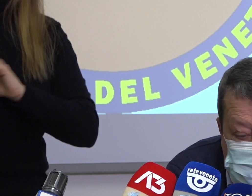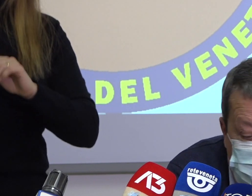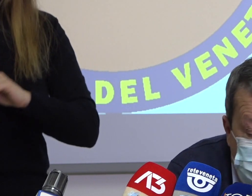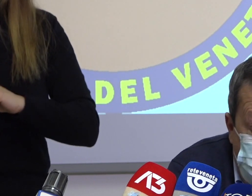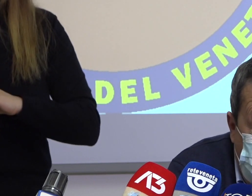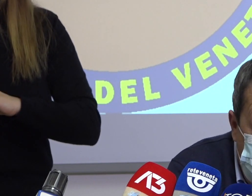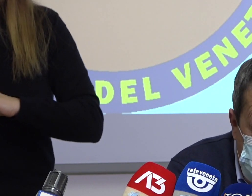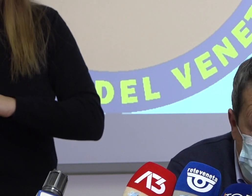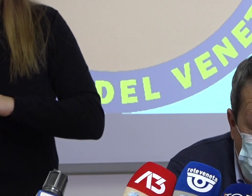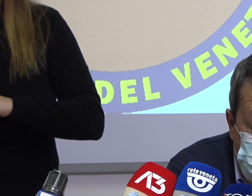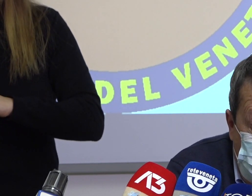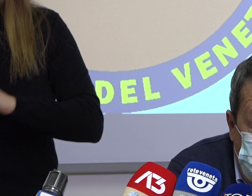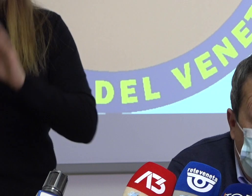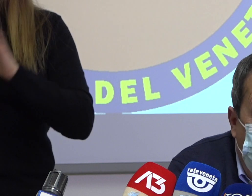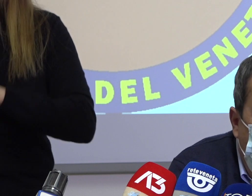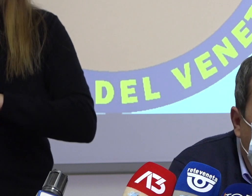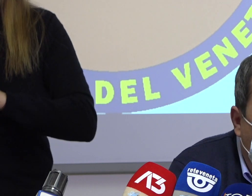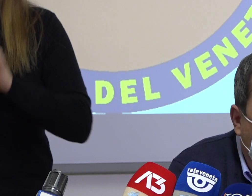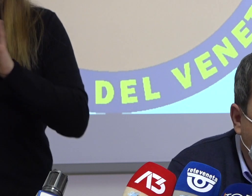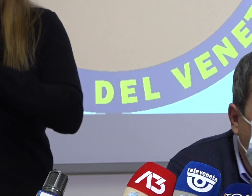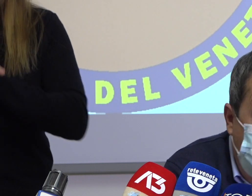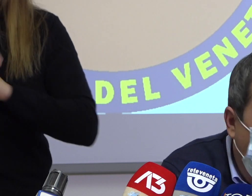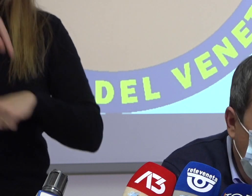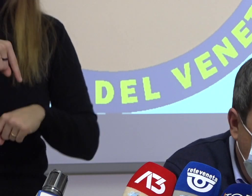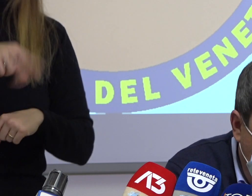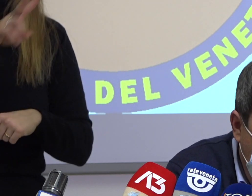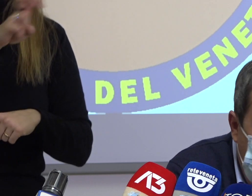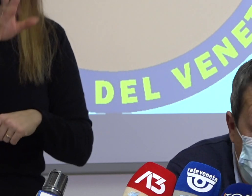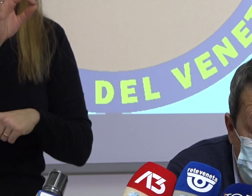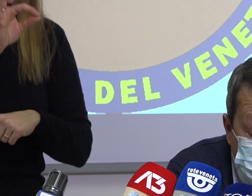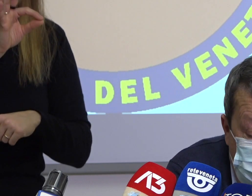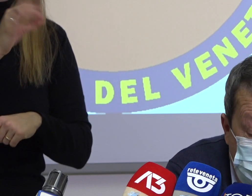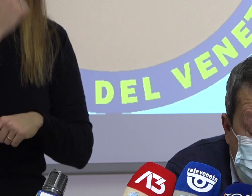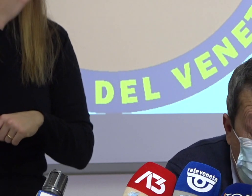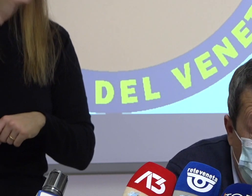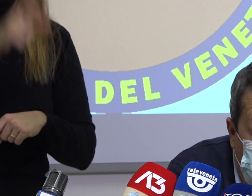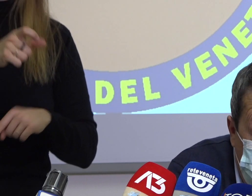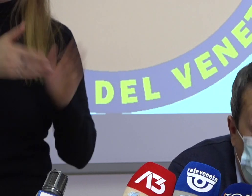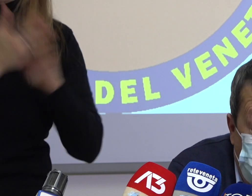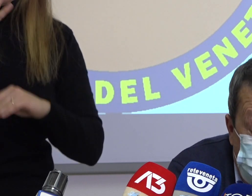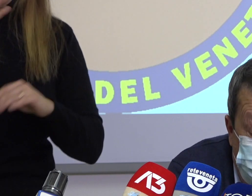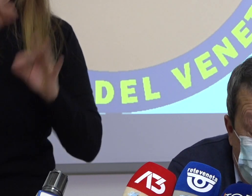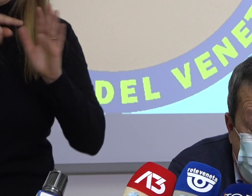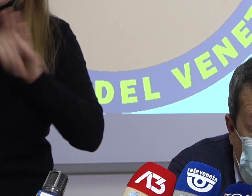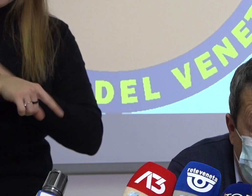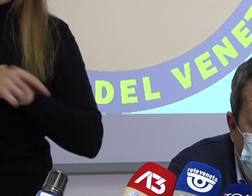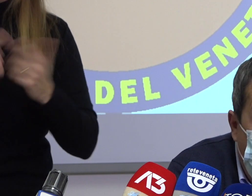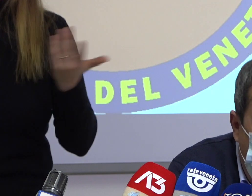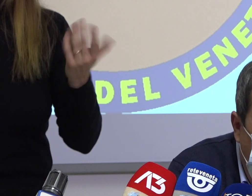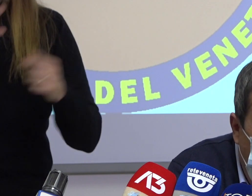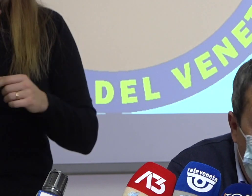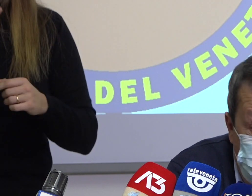andava in terapia intensiva, oggi la fotografia è di 1 su 250, che ci sta con il fatto che probabilmente peschiamo